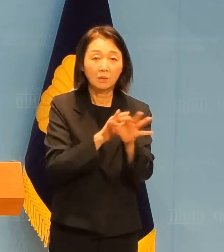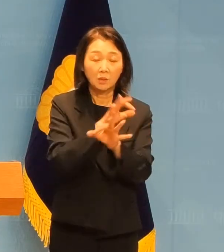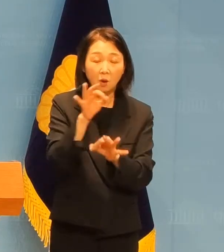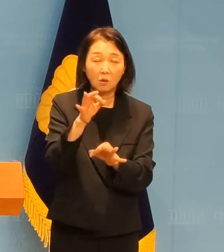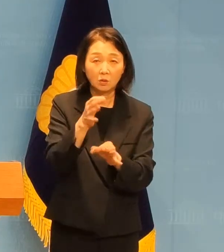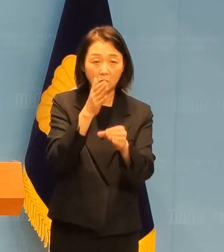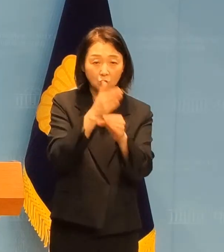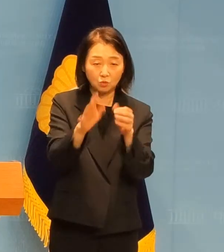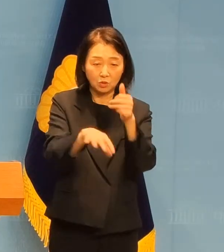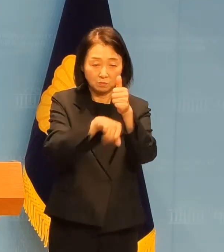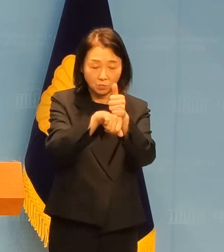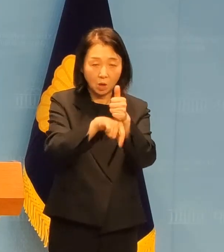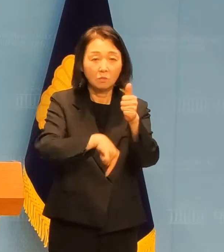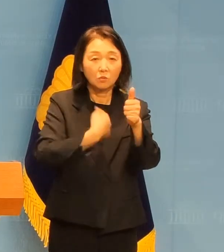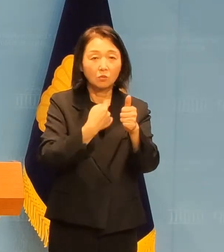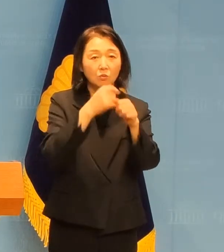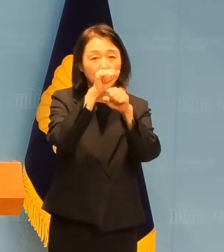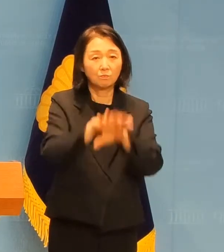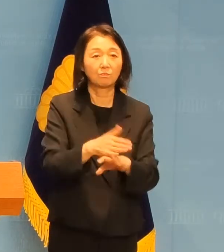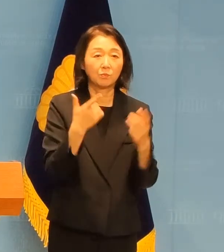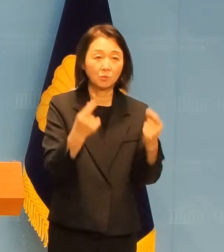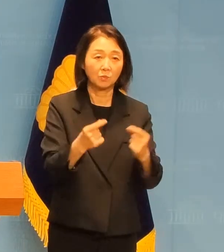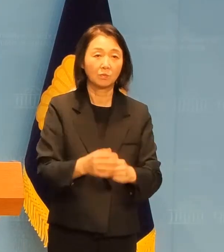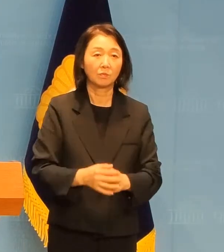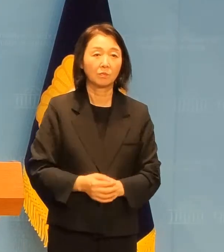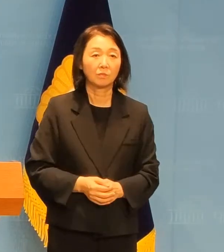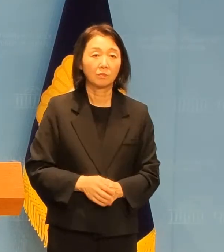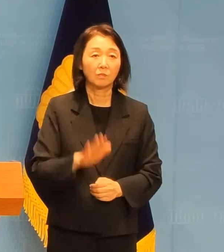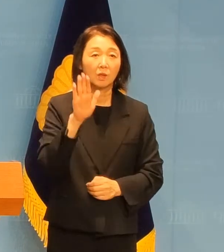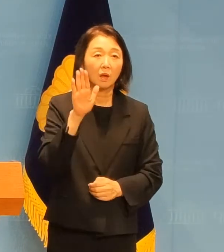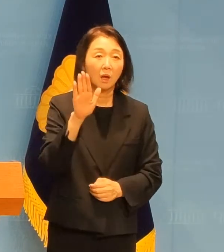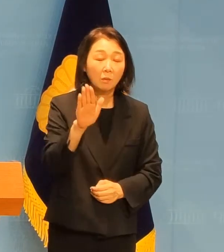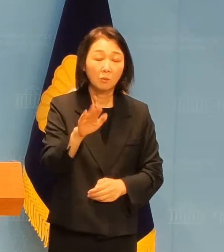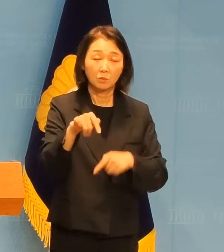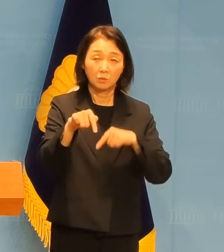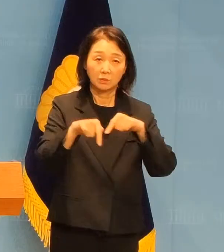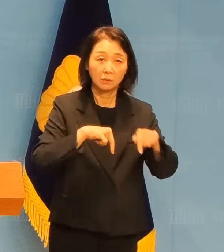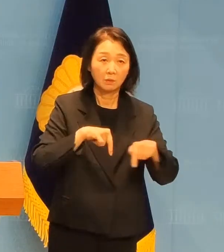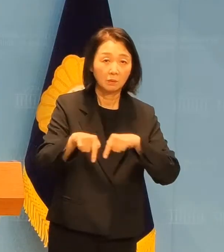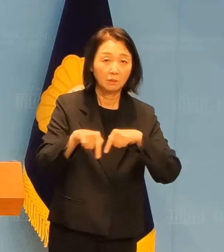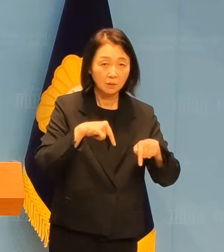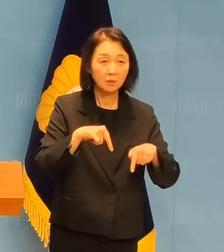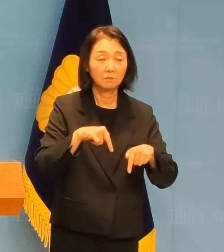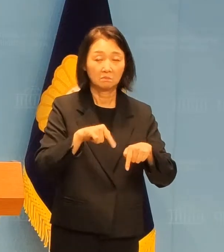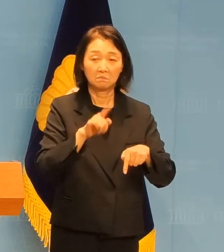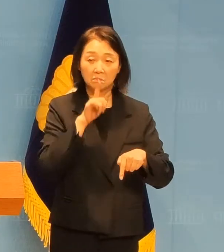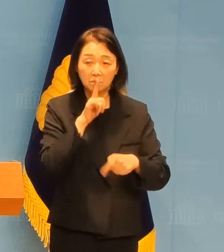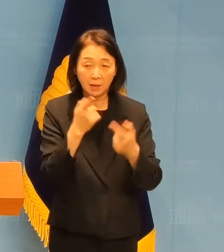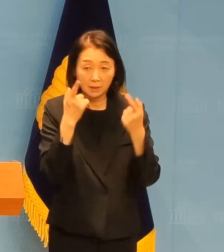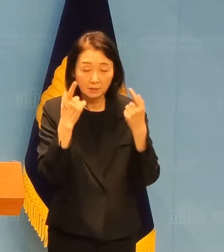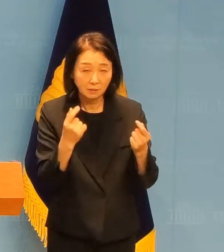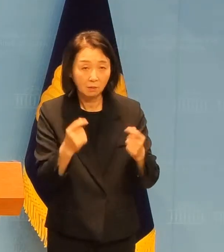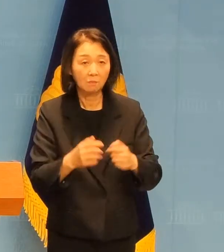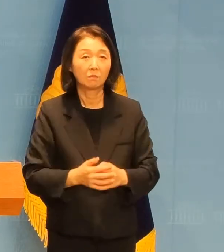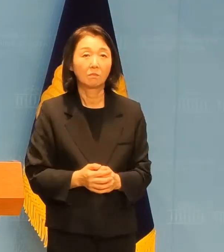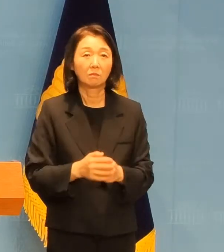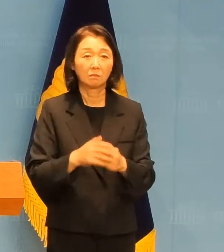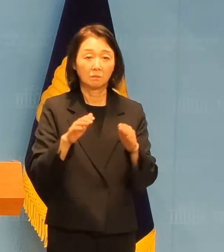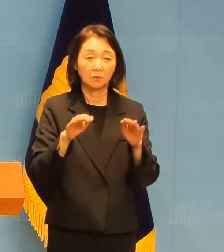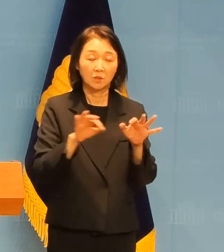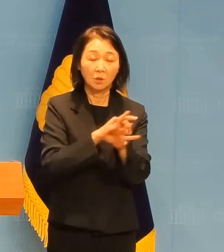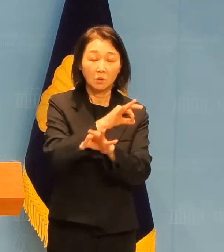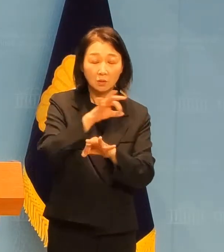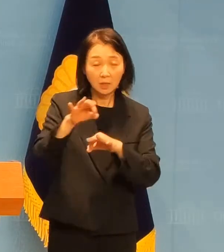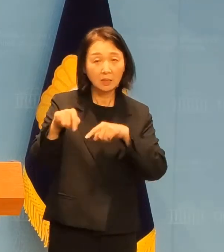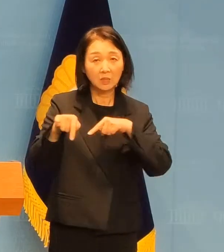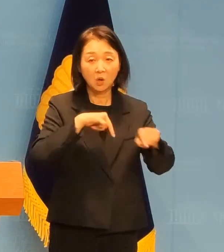컨트롤 타워를 스스로 무너뜨린 것입니다. 앞으로 정치 논리에 따라 경제 정책이